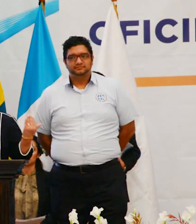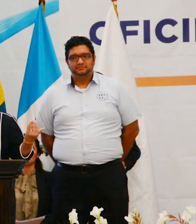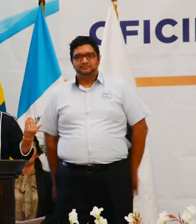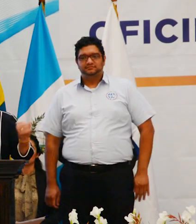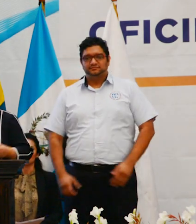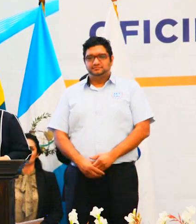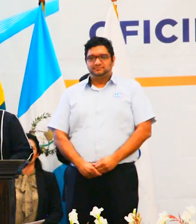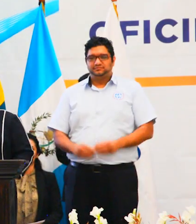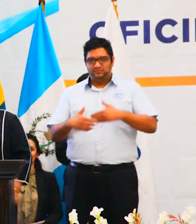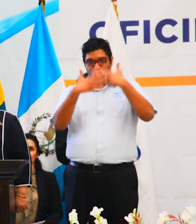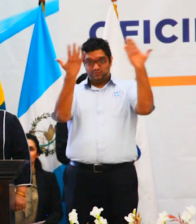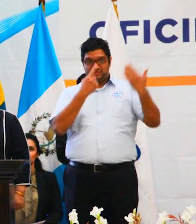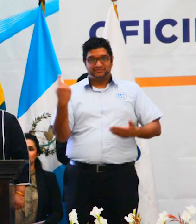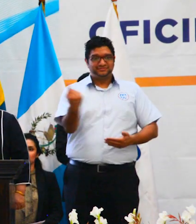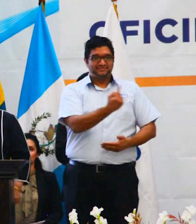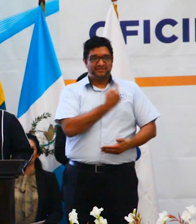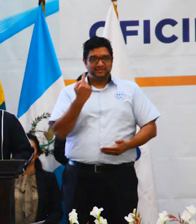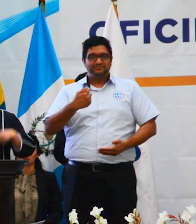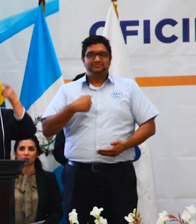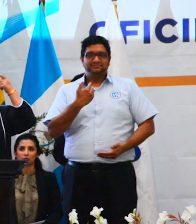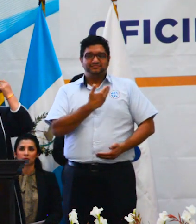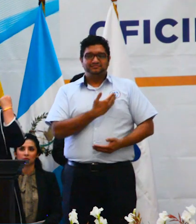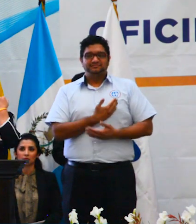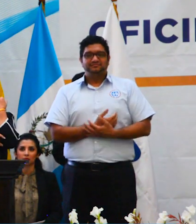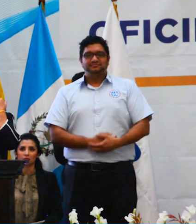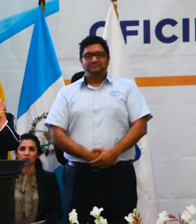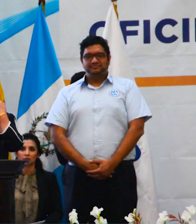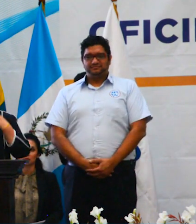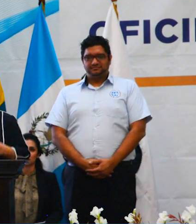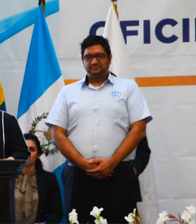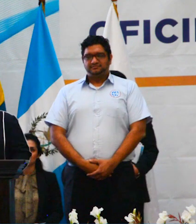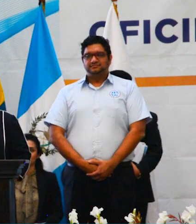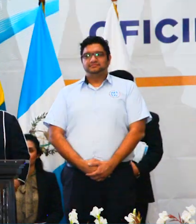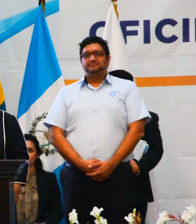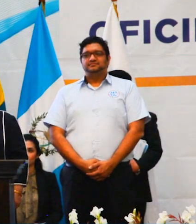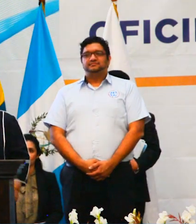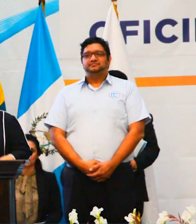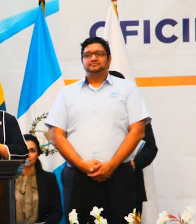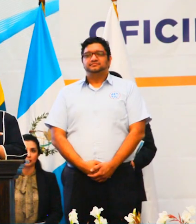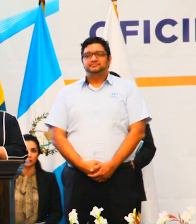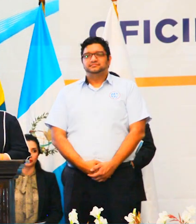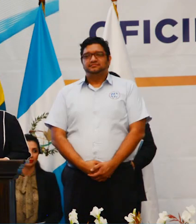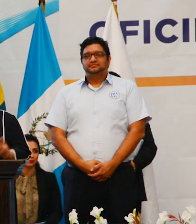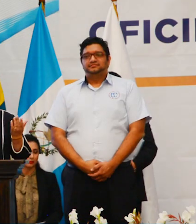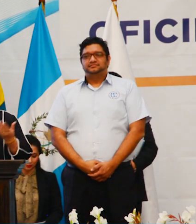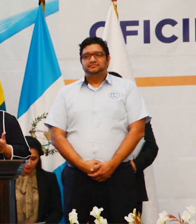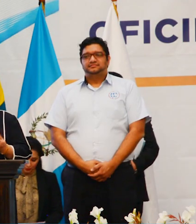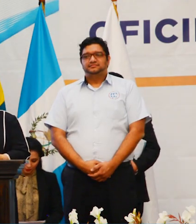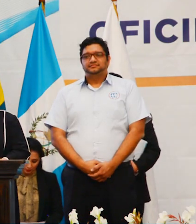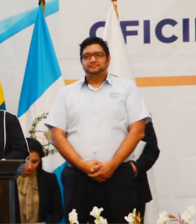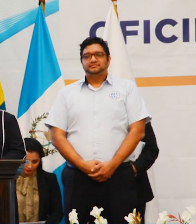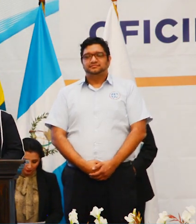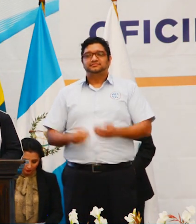Muy buenos días a todos. Como presidenta del Benemérito Comité Pro Ciegos y Sordos de Guatemala, les doy